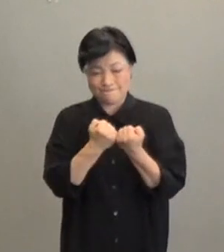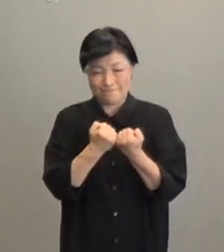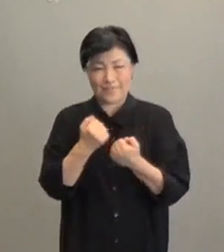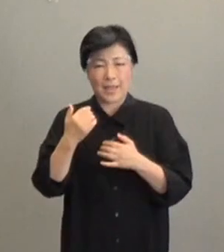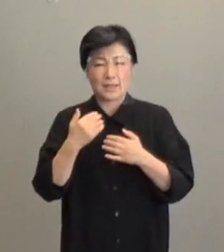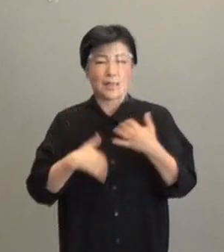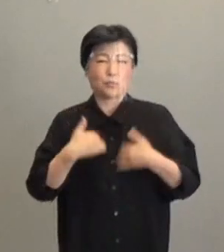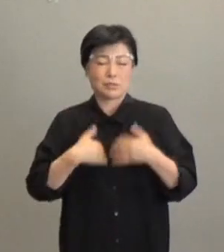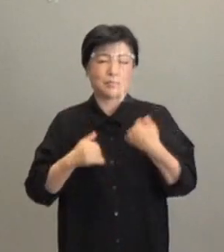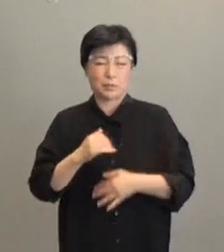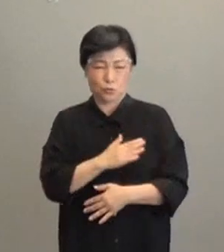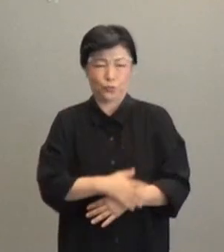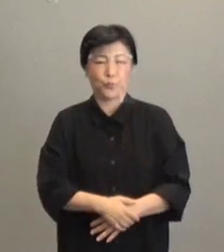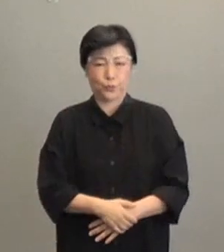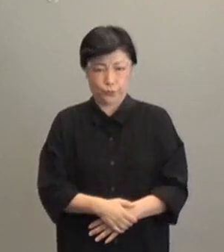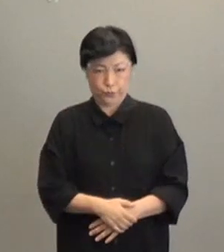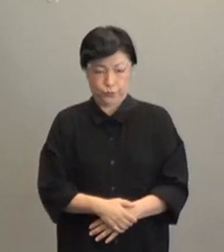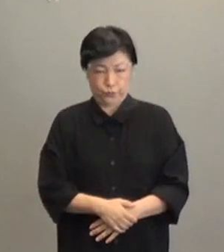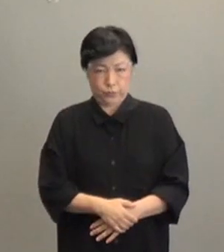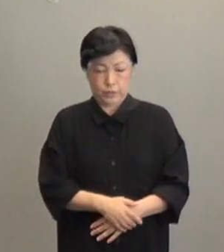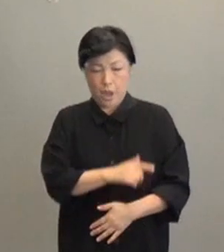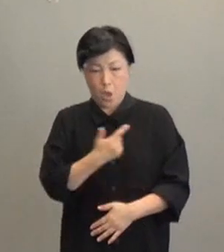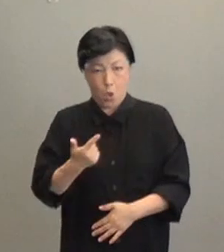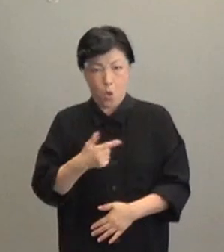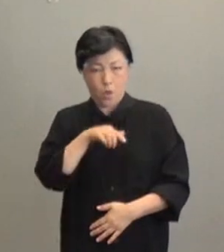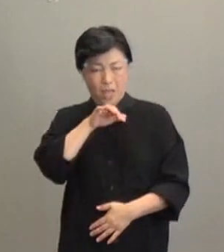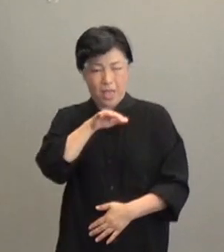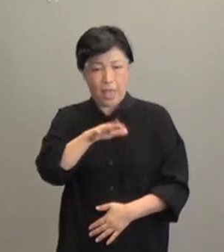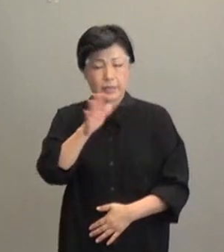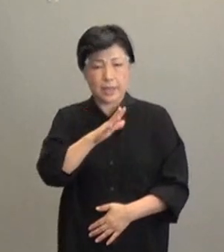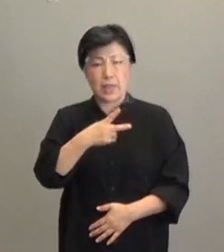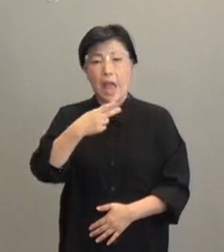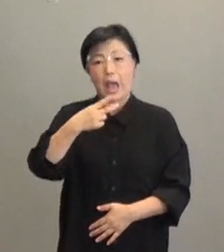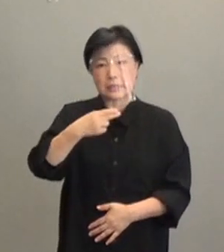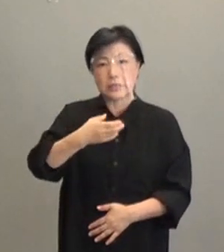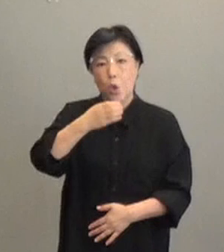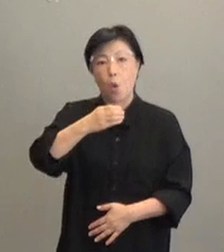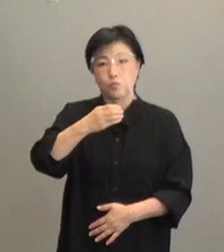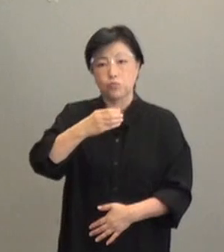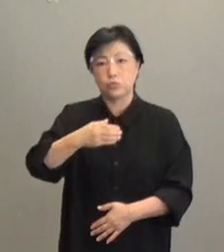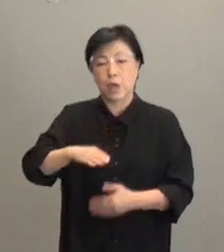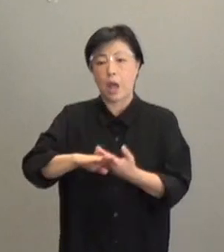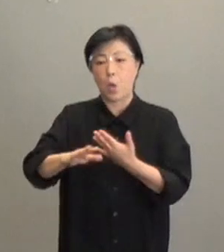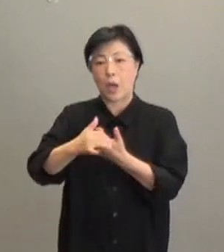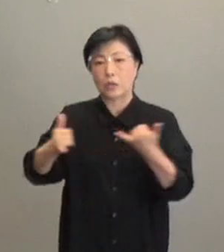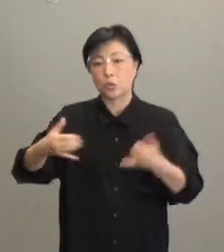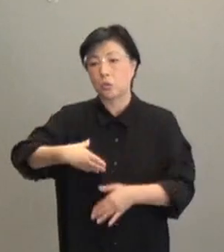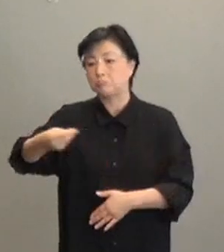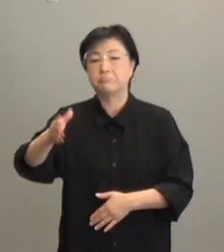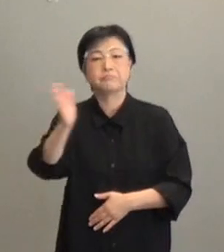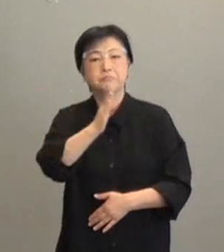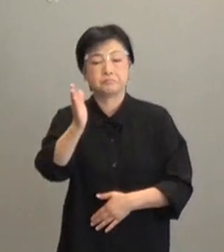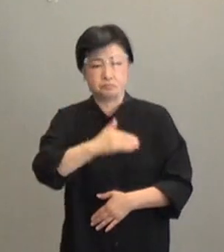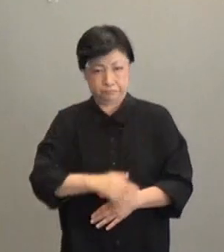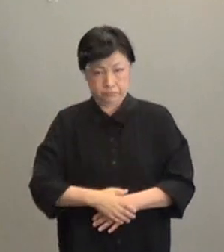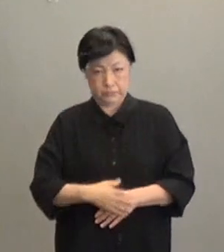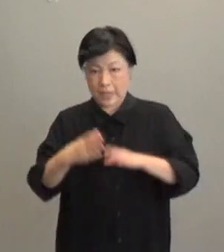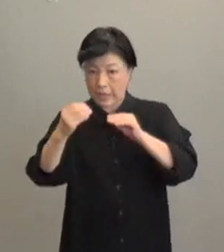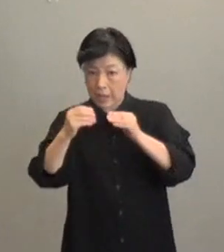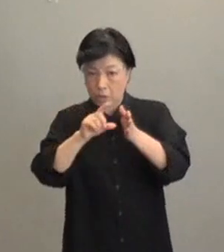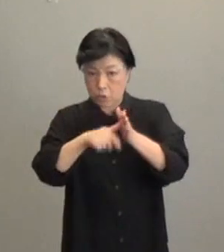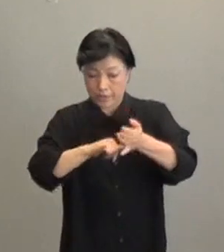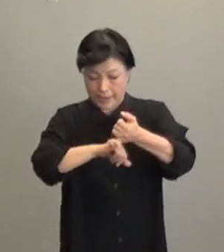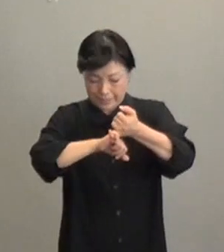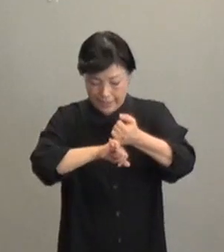ましょう。大声を出さず、箸やコップは決して使い回さない、そして会話の際は